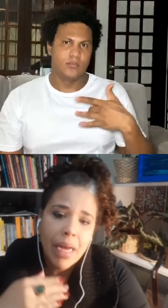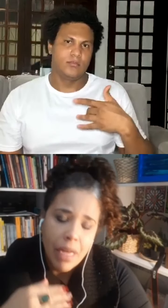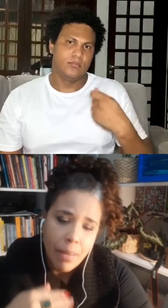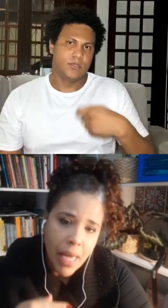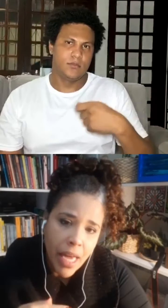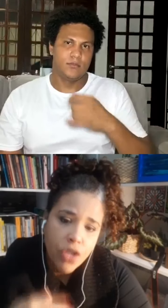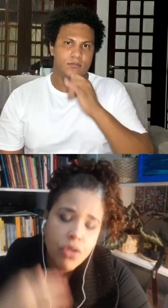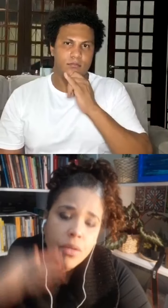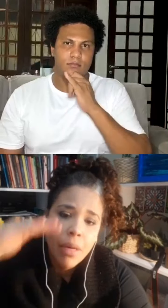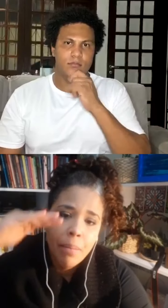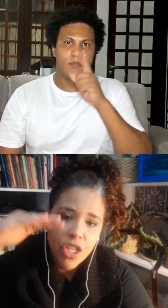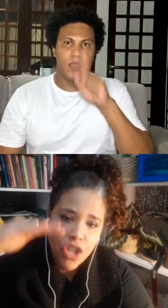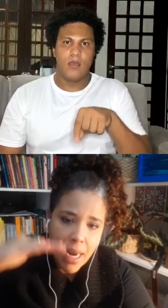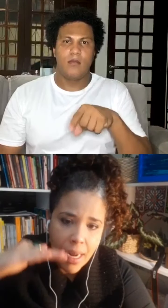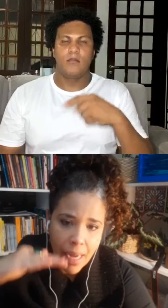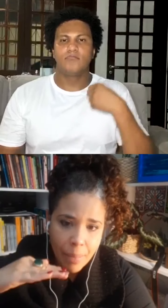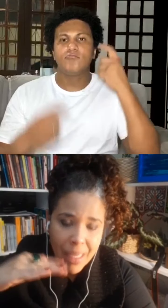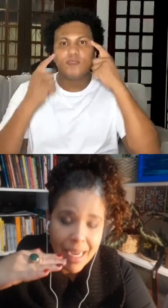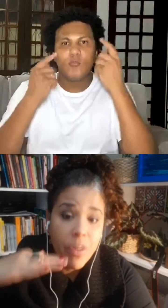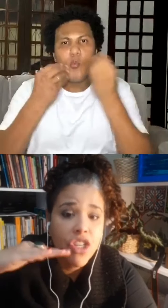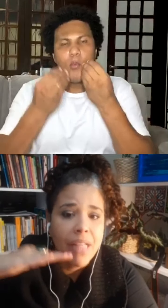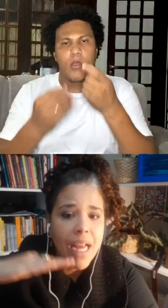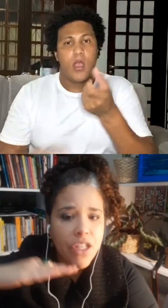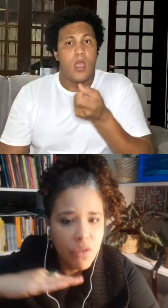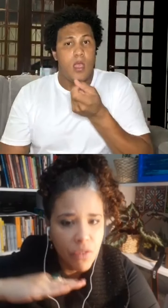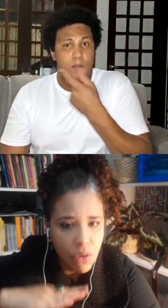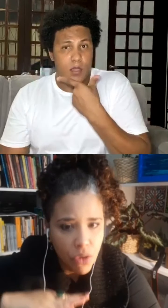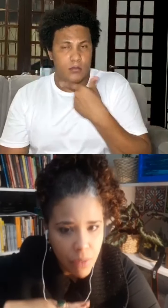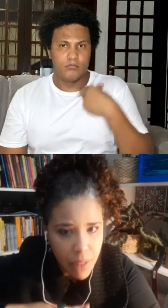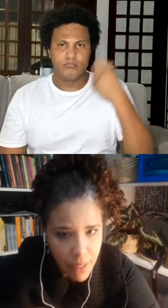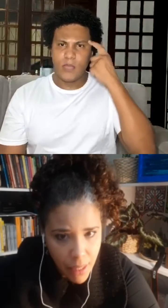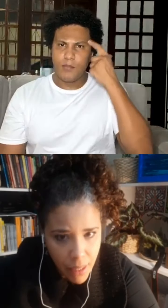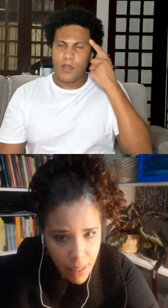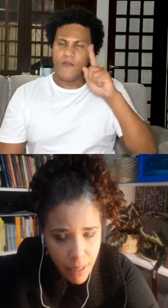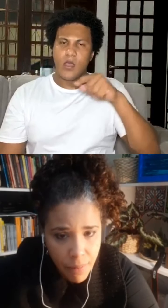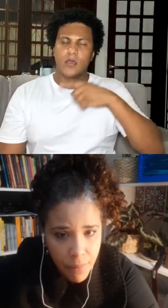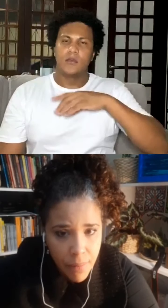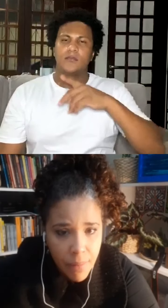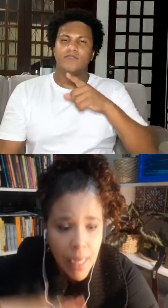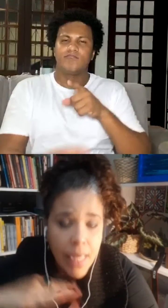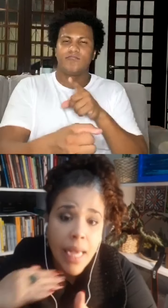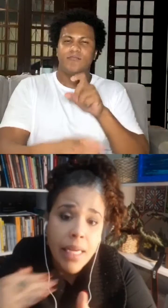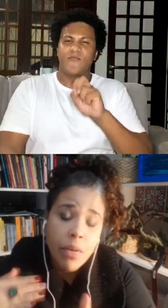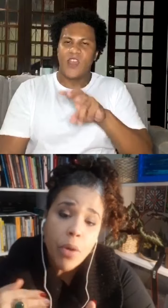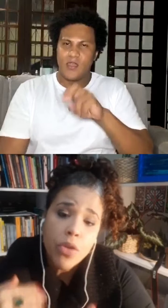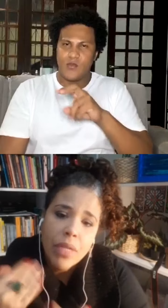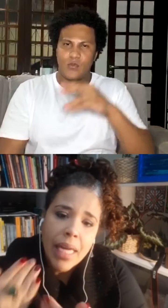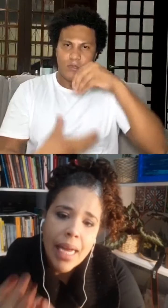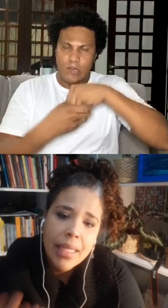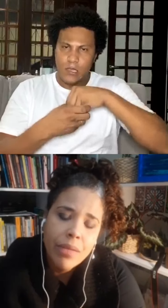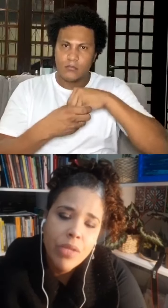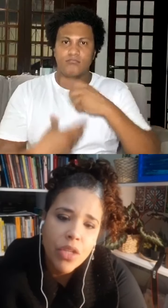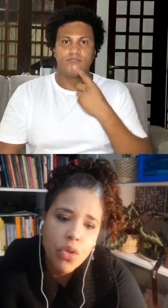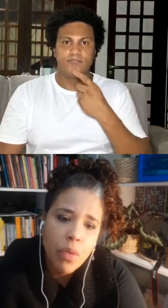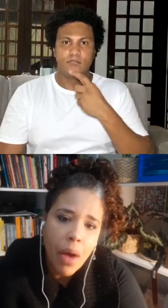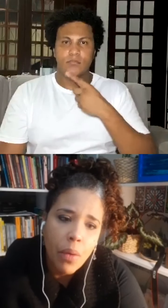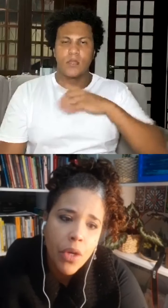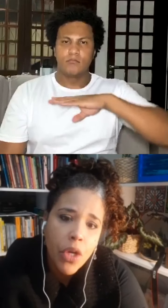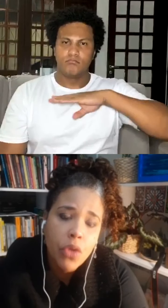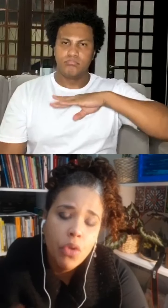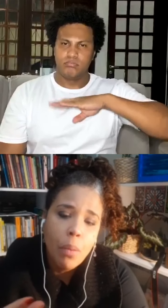o remédio, baixar a minha quantidade de vírus no sangue, e aí eu posso ter relação